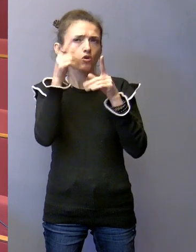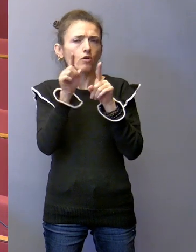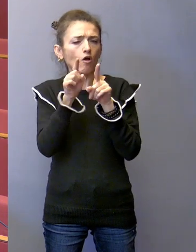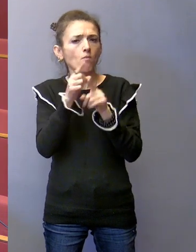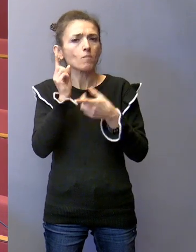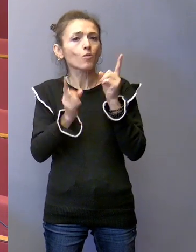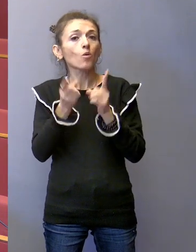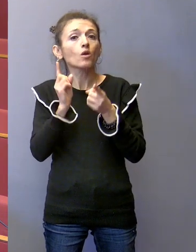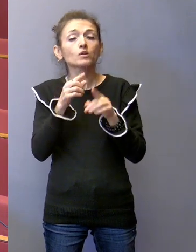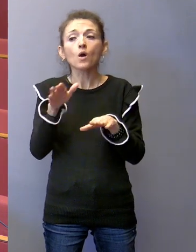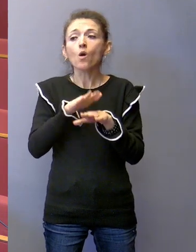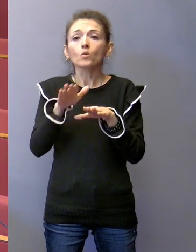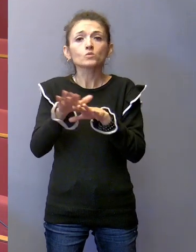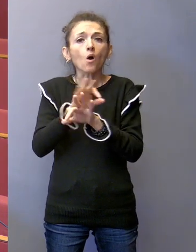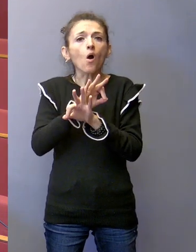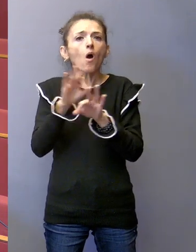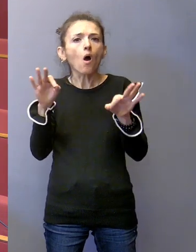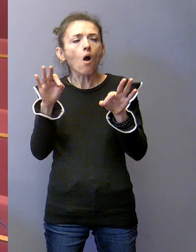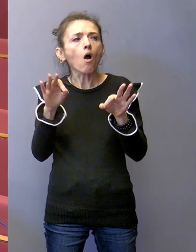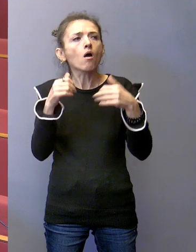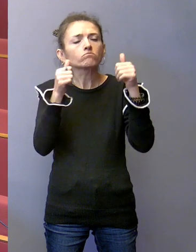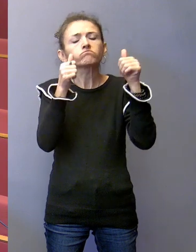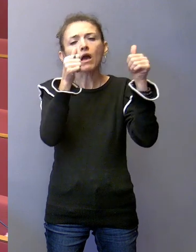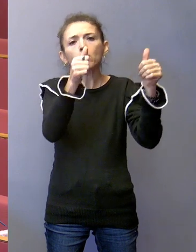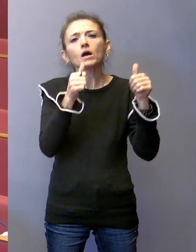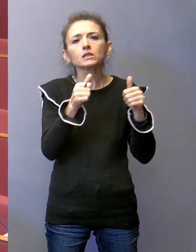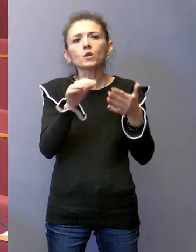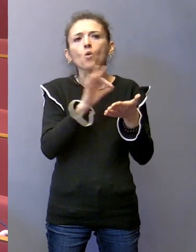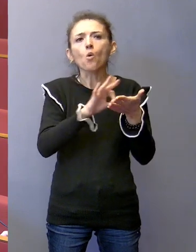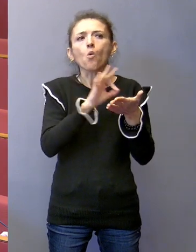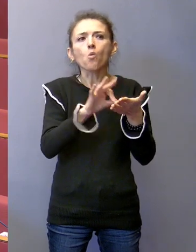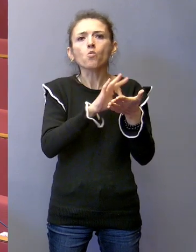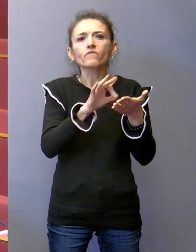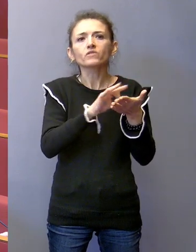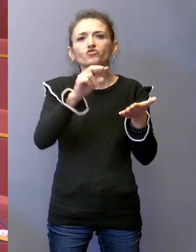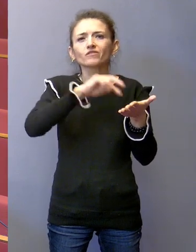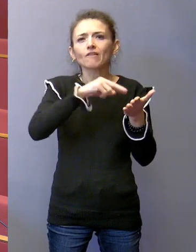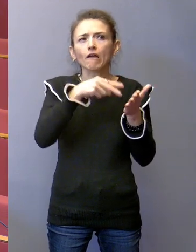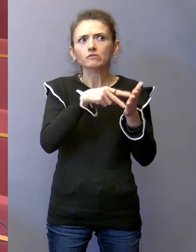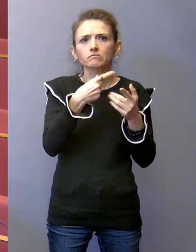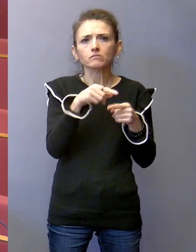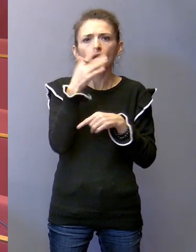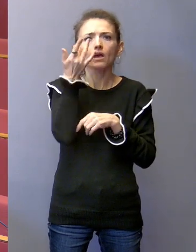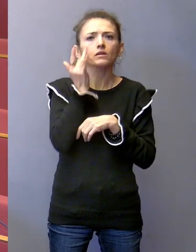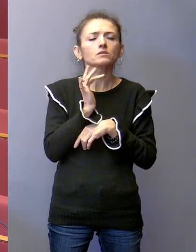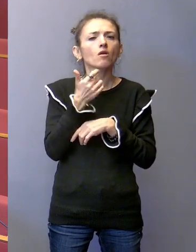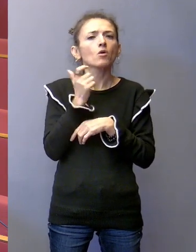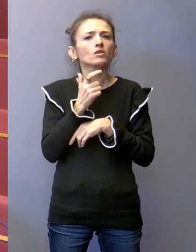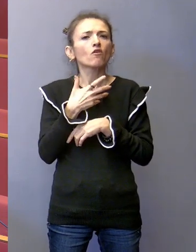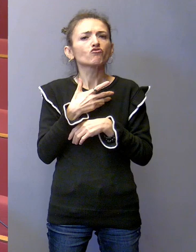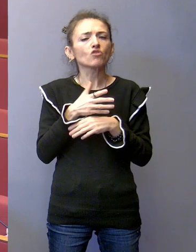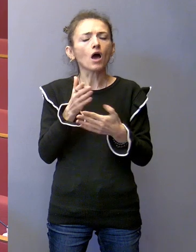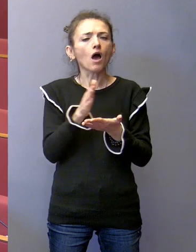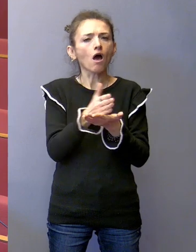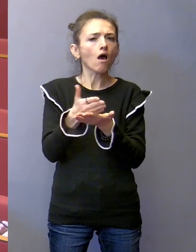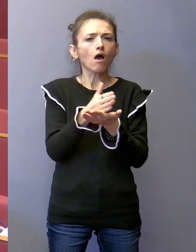il disuso appaltato alla relazione degli uffici tecnici e molto rischioso perché dove sta il limite alla volontà